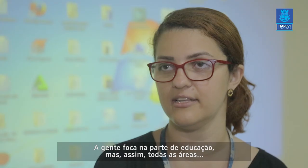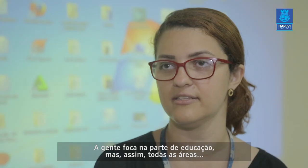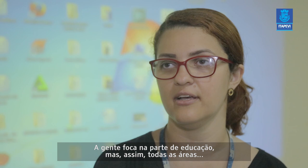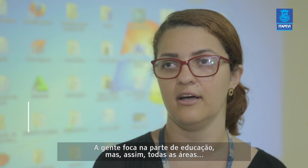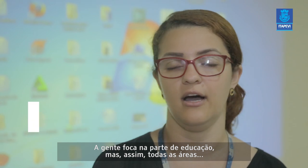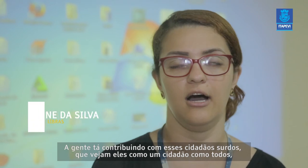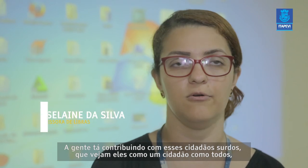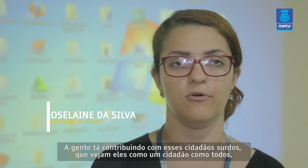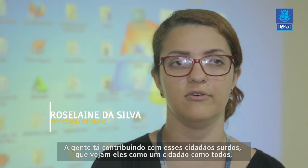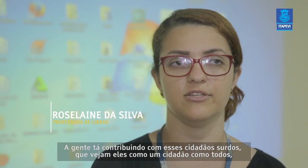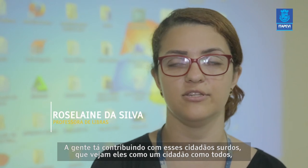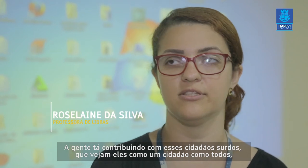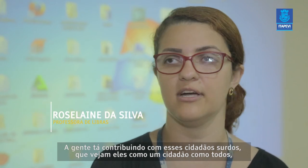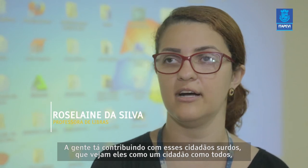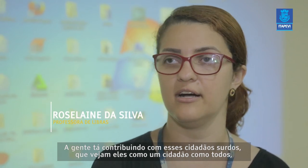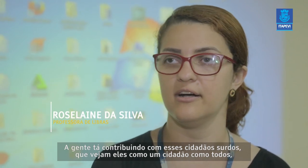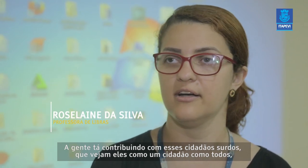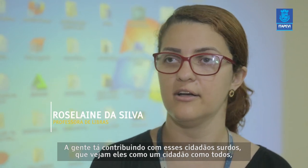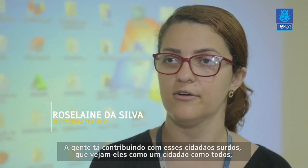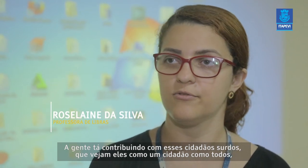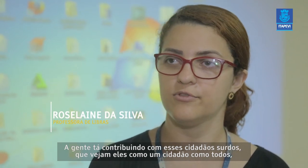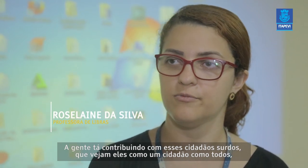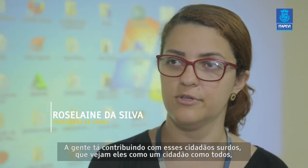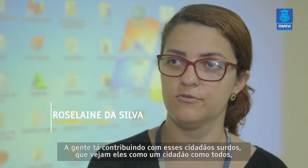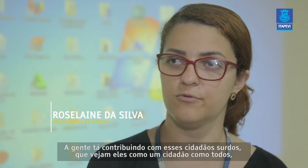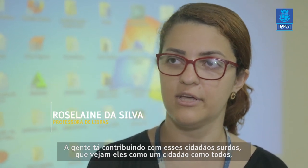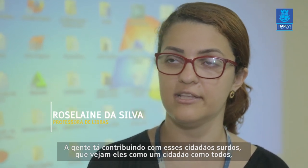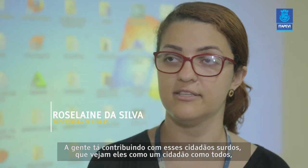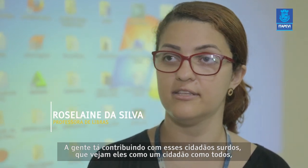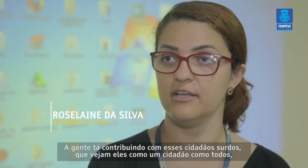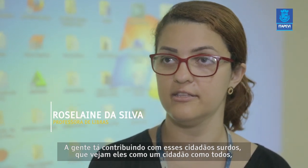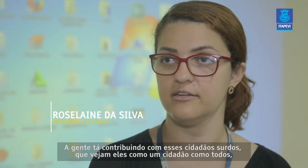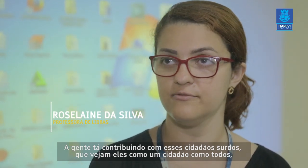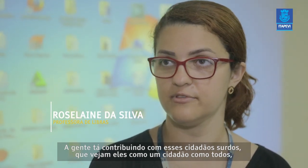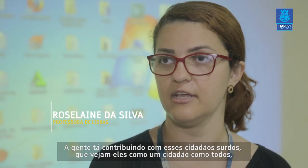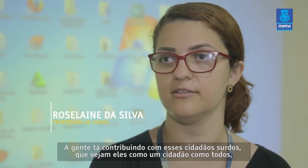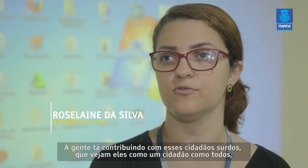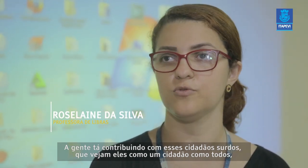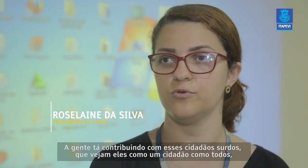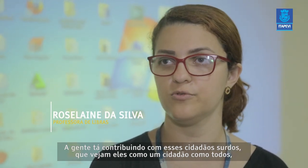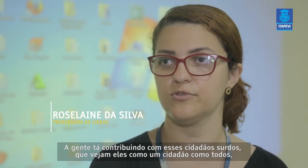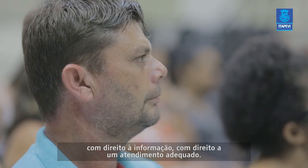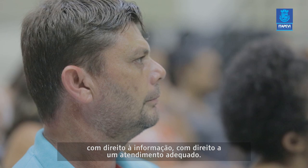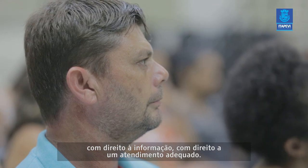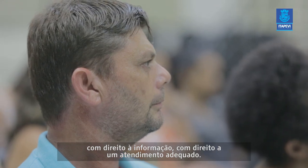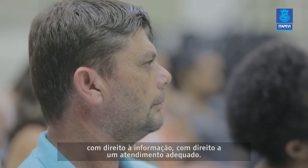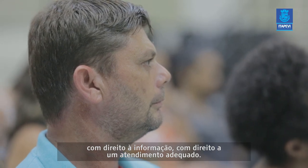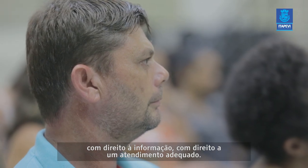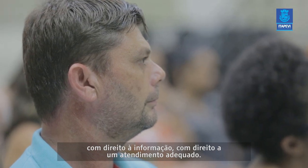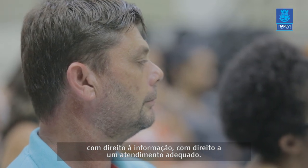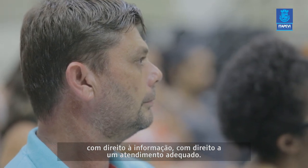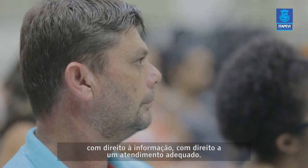áreas ao qual a gente está contribuindo com que esses cidadãos, né, surdos, e vejam eles como